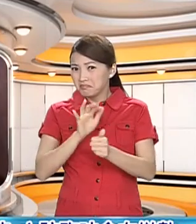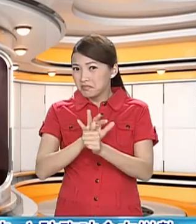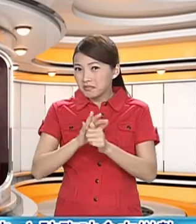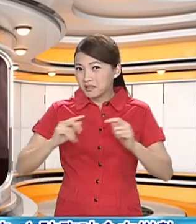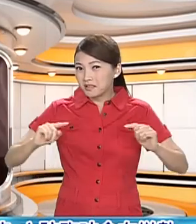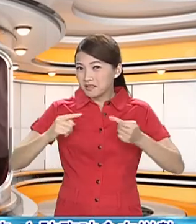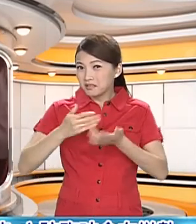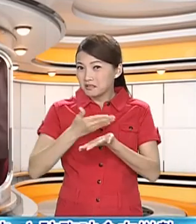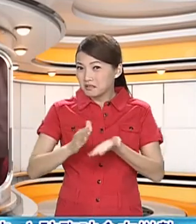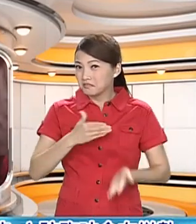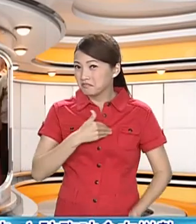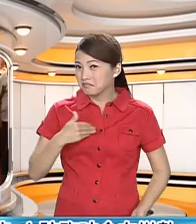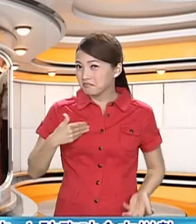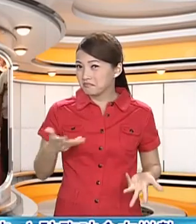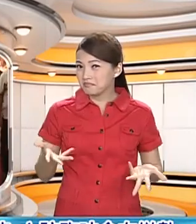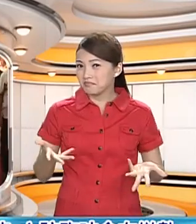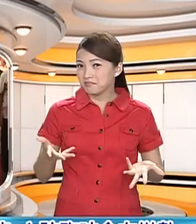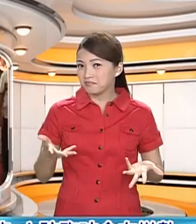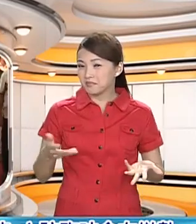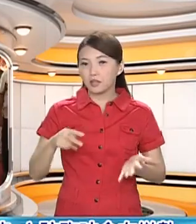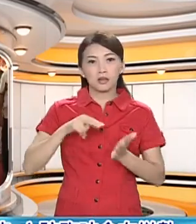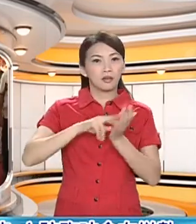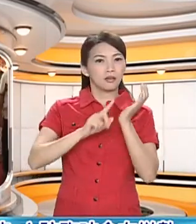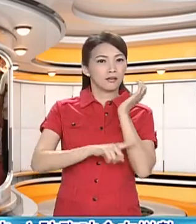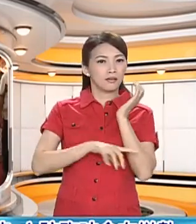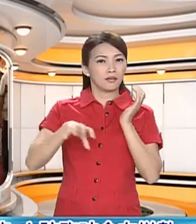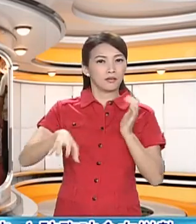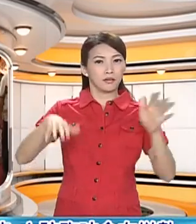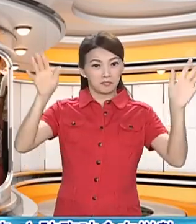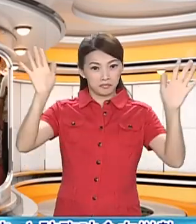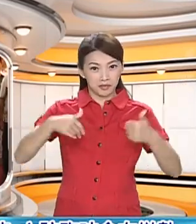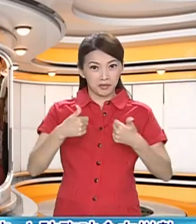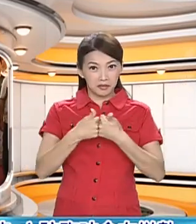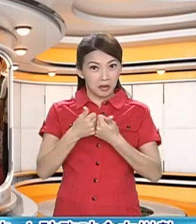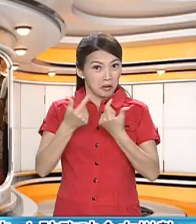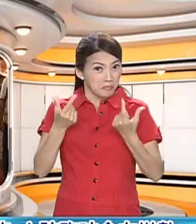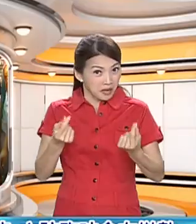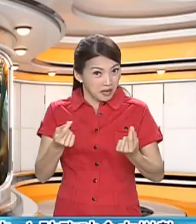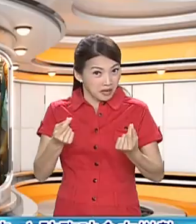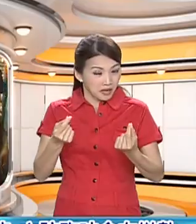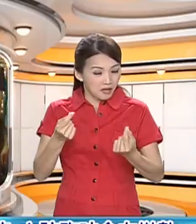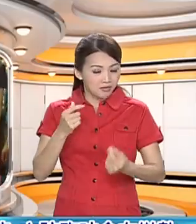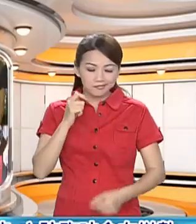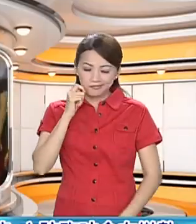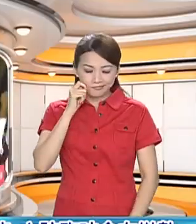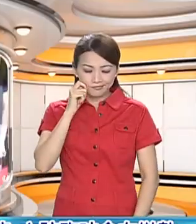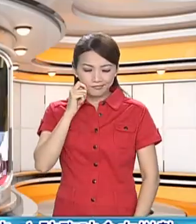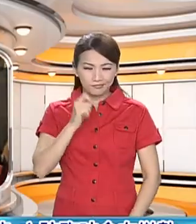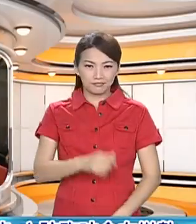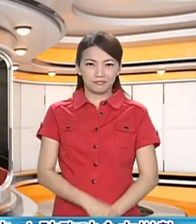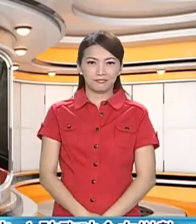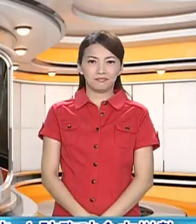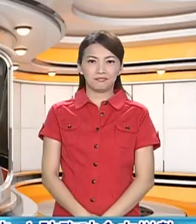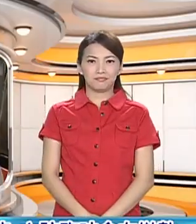委对开会的必要性存疑，让临时会是否能够召开充满变数。